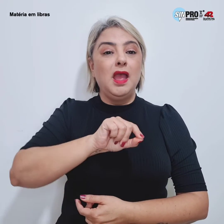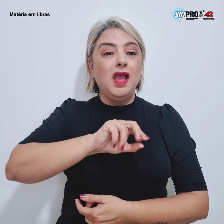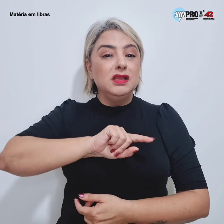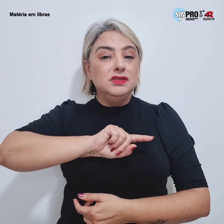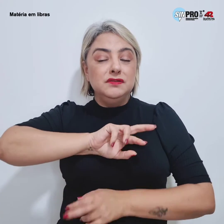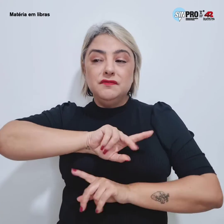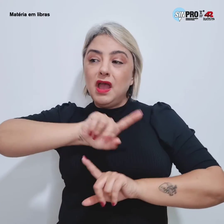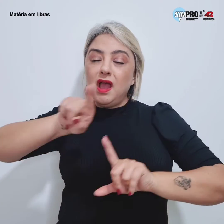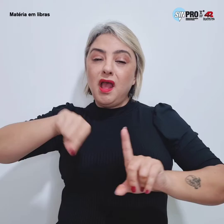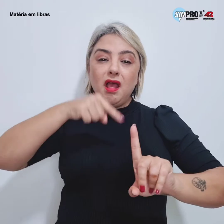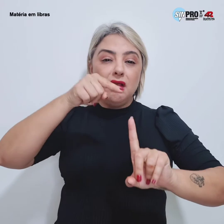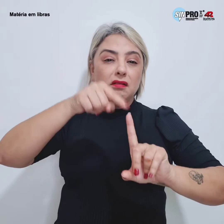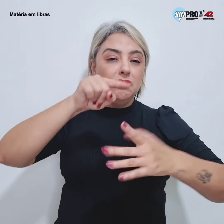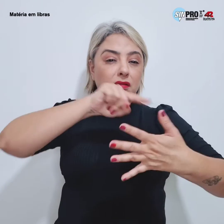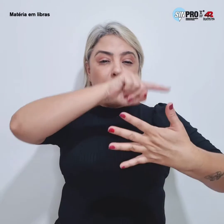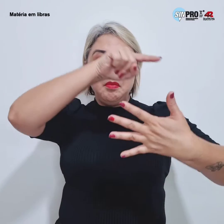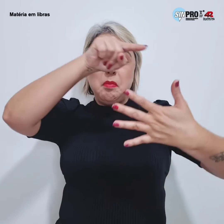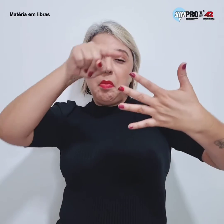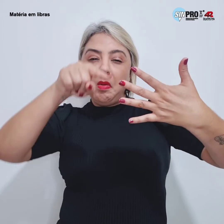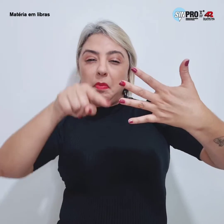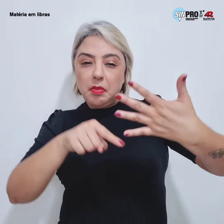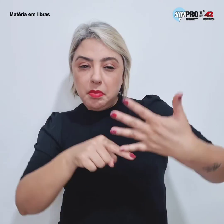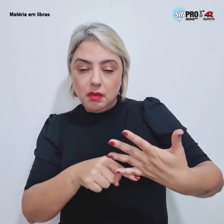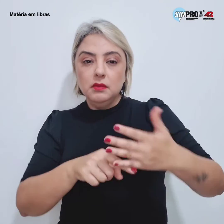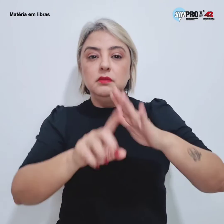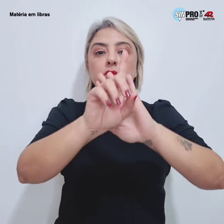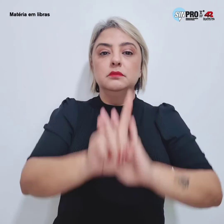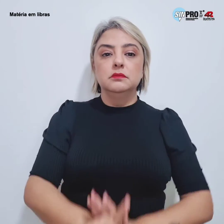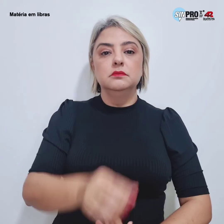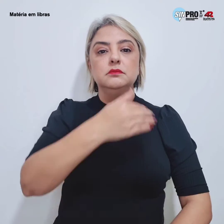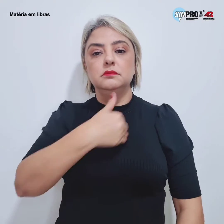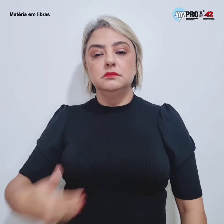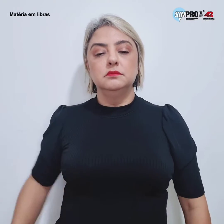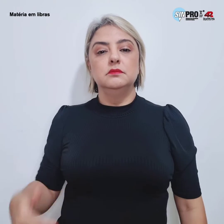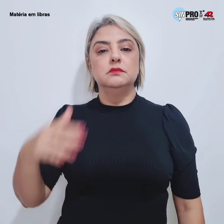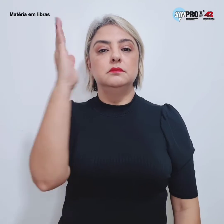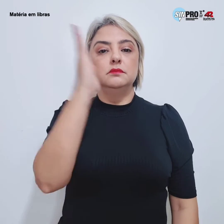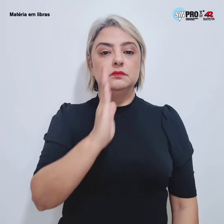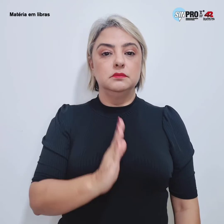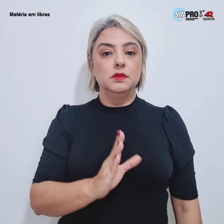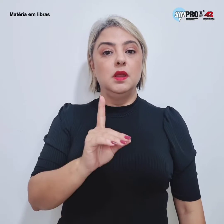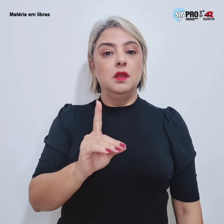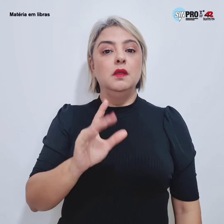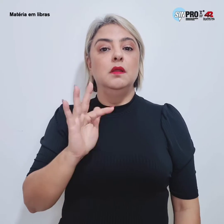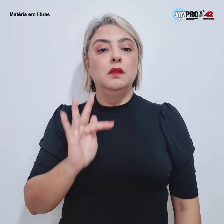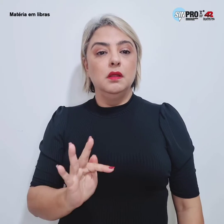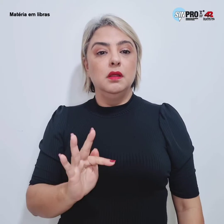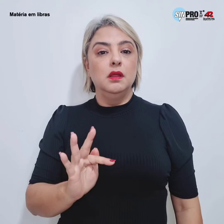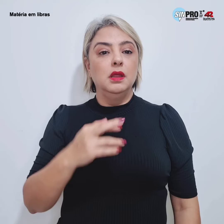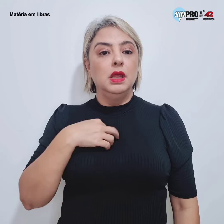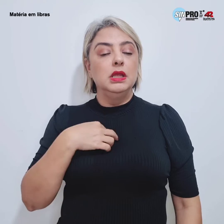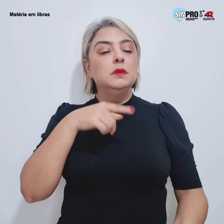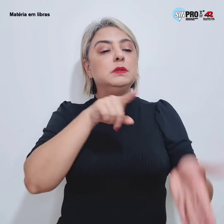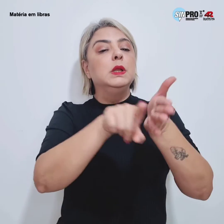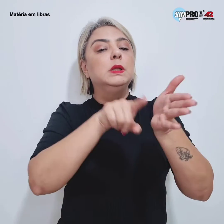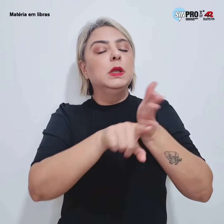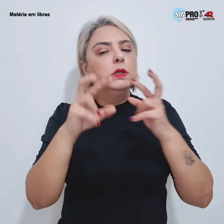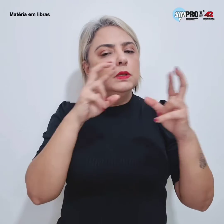Essa é uma das centenas de motivos pelas quais as gestões públicas do Brasil e do DF estão